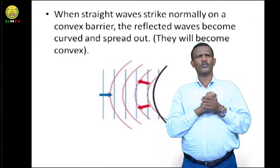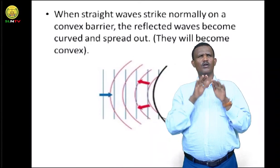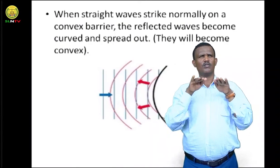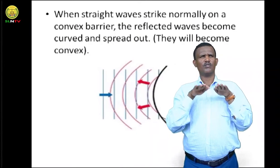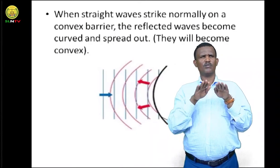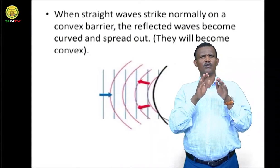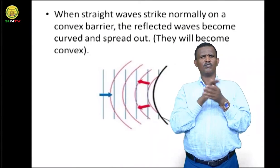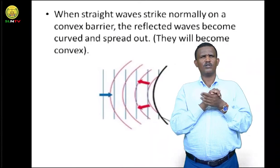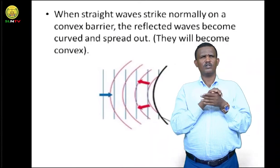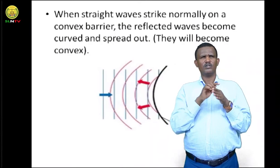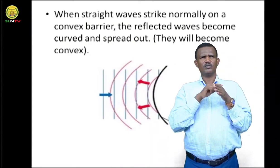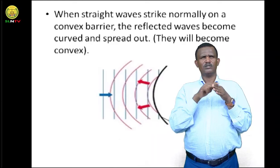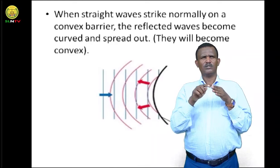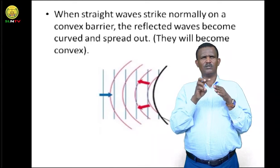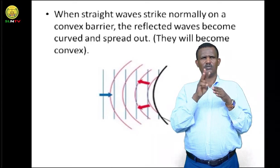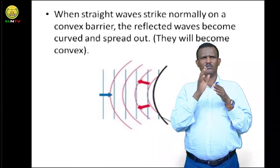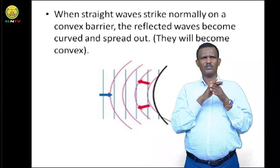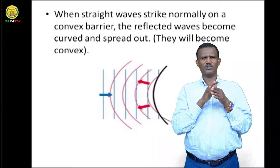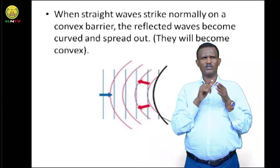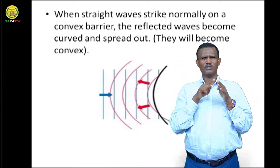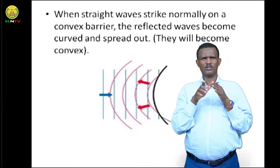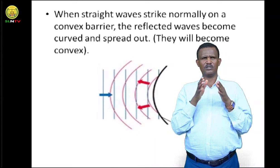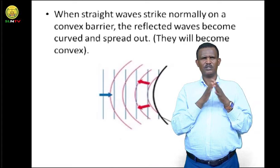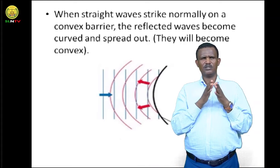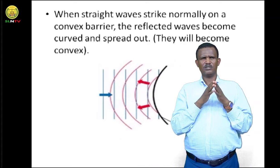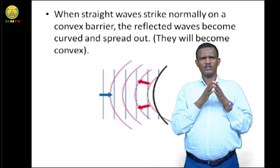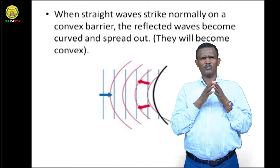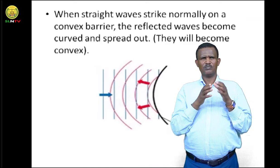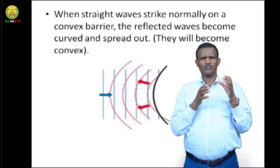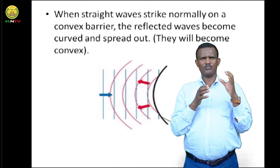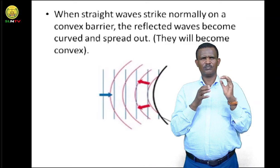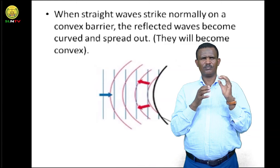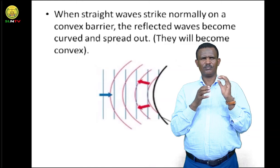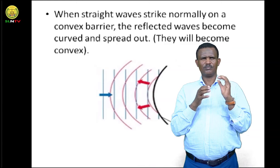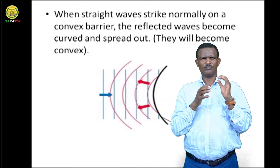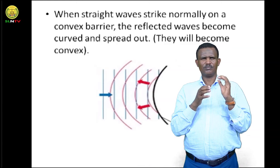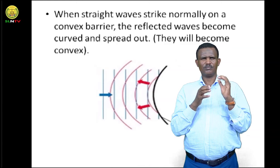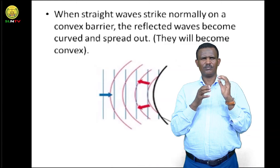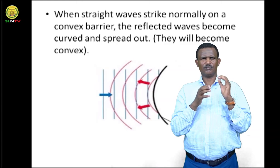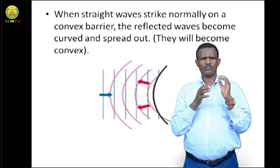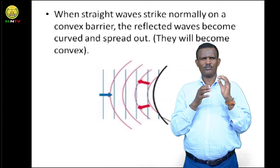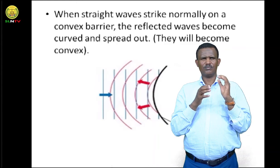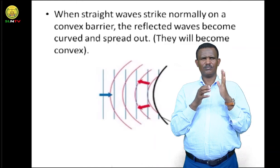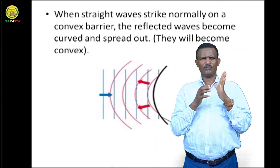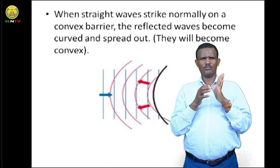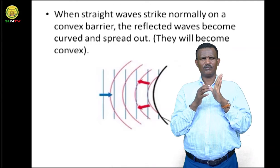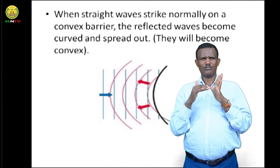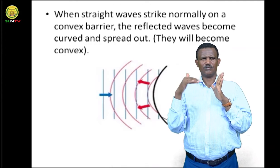wave-kii haddana plane ay ku dhacaan convex ah plane convex ah oo